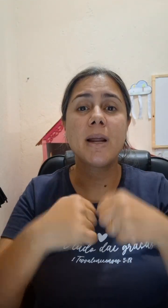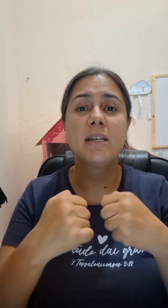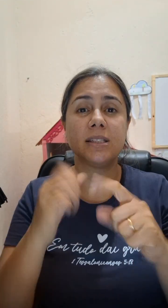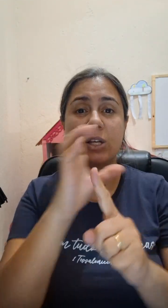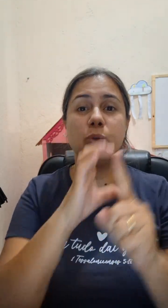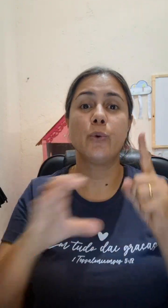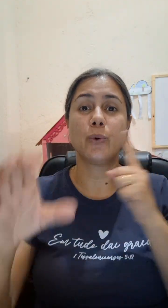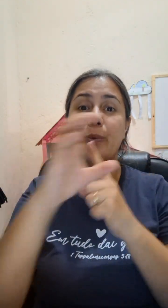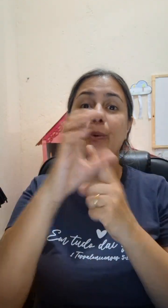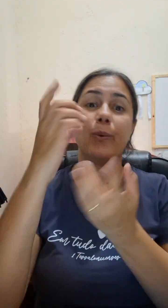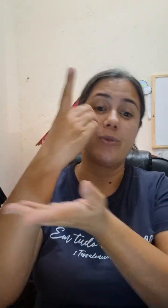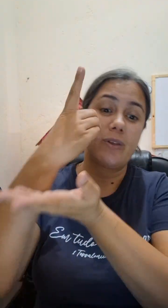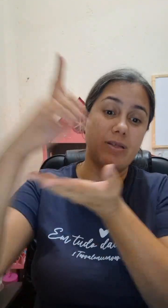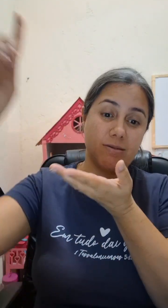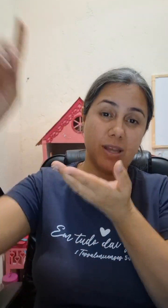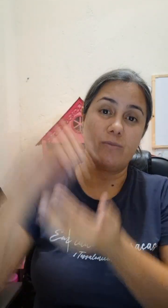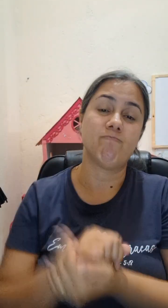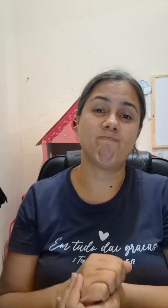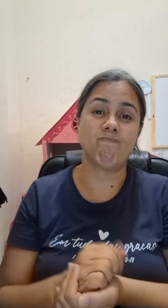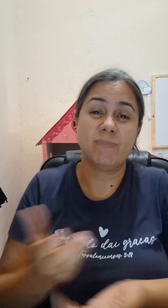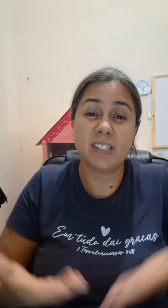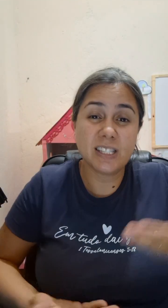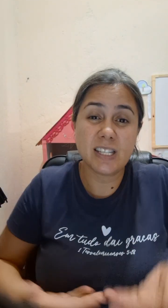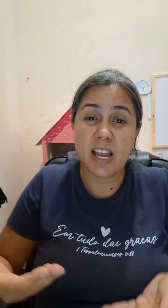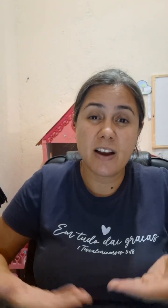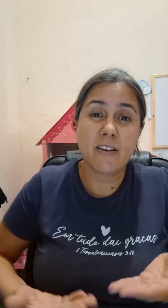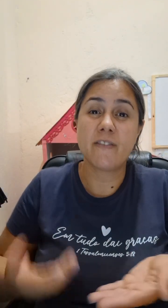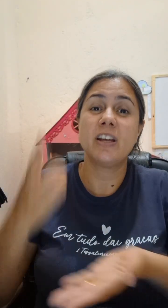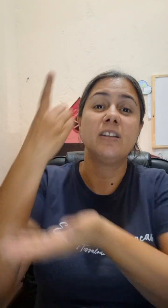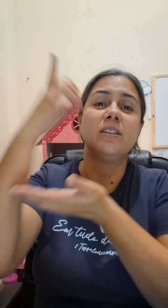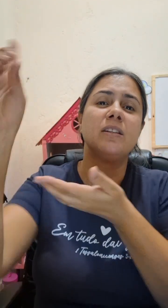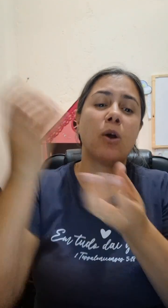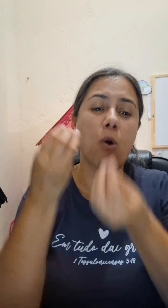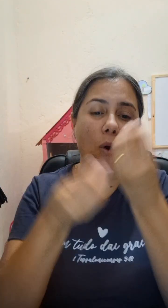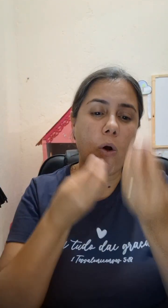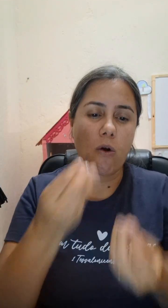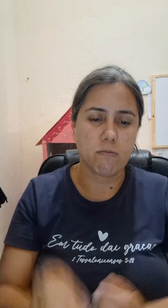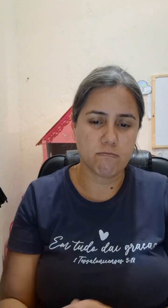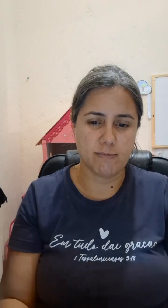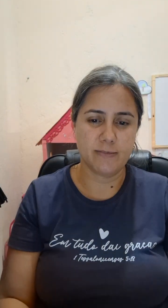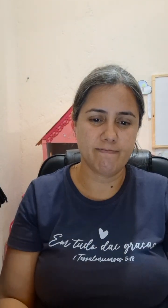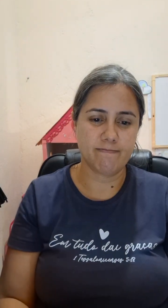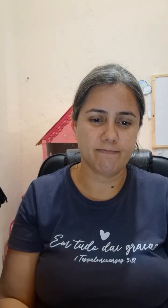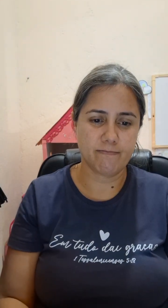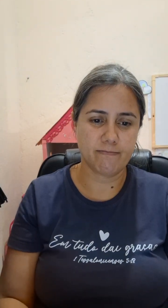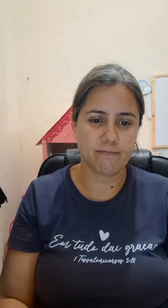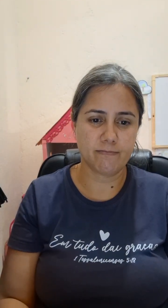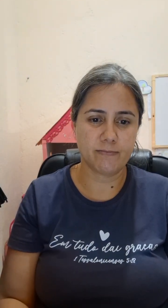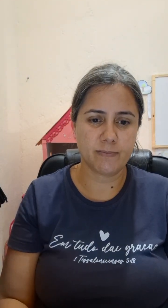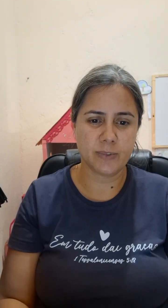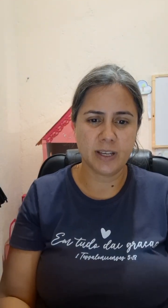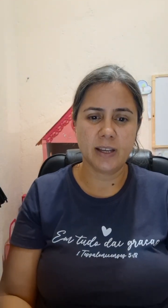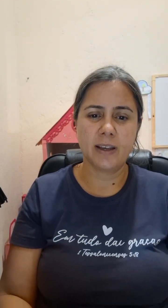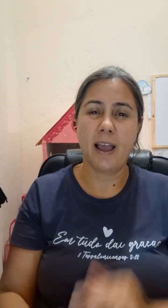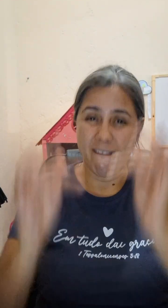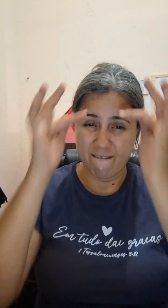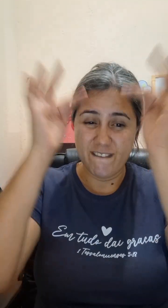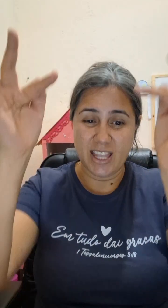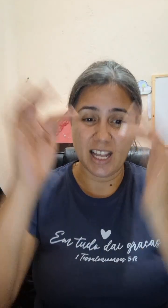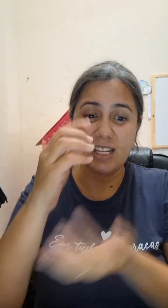o teor da aliança, o tema da aliança, mostra como nós devemos prestar o culto ao Senhor, como nós